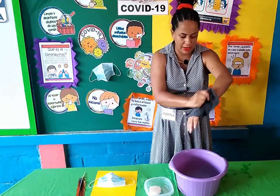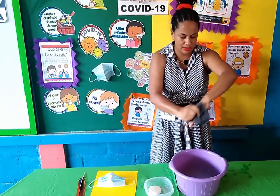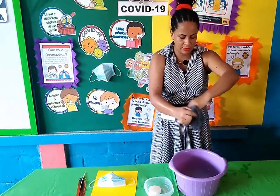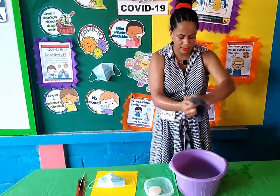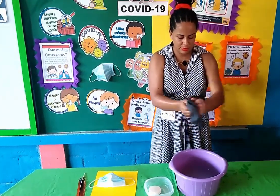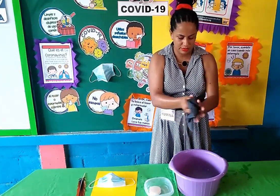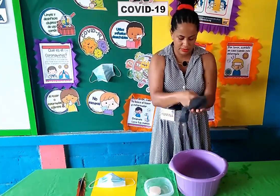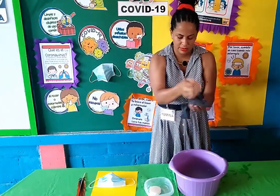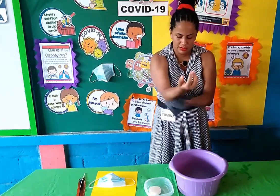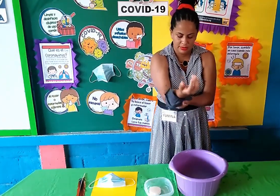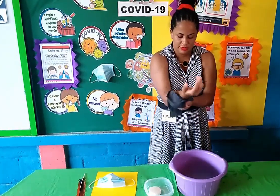secarlo,